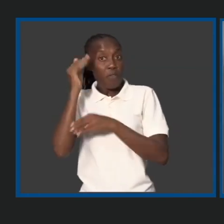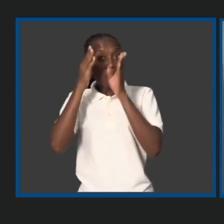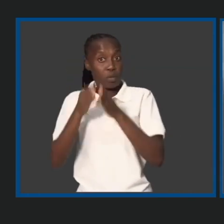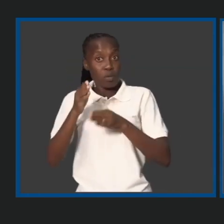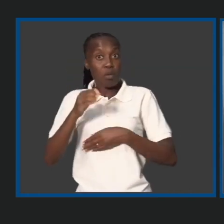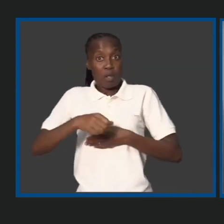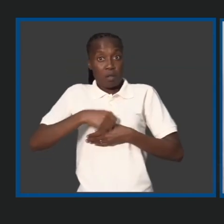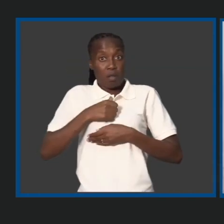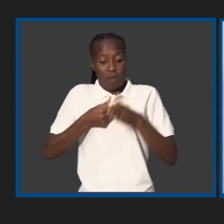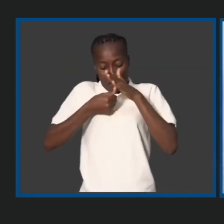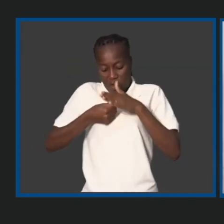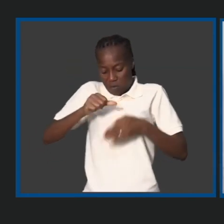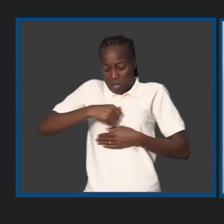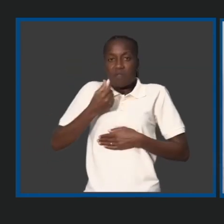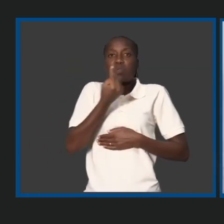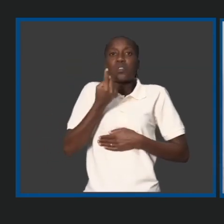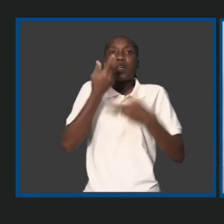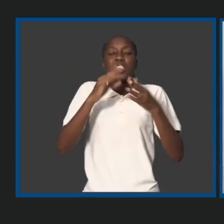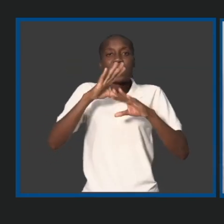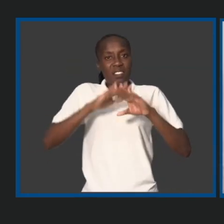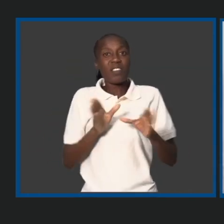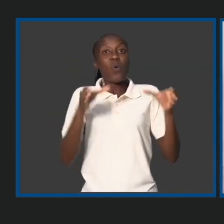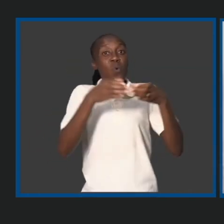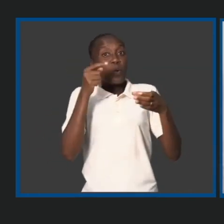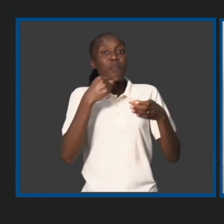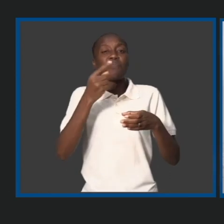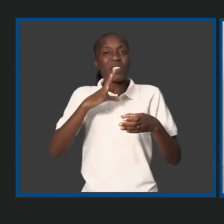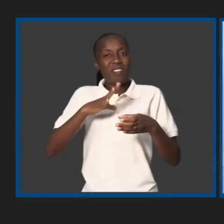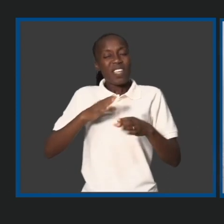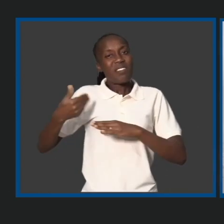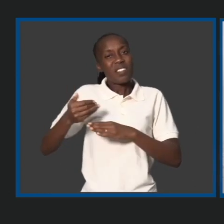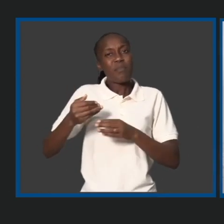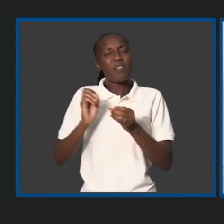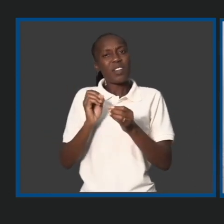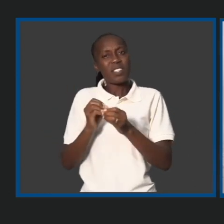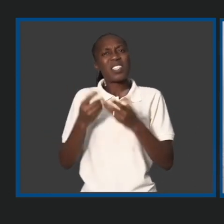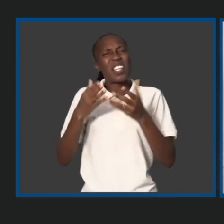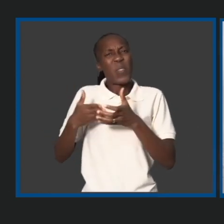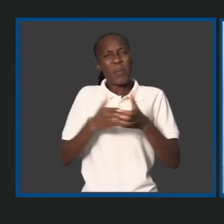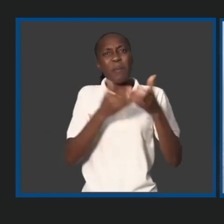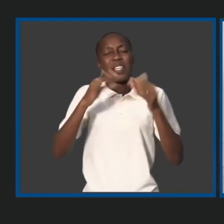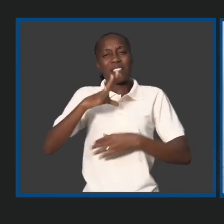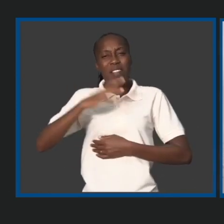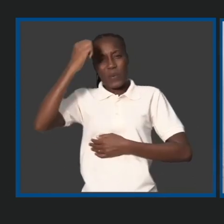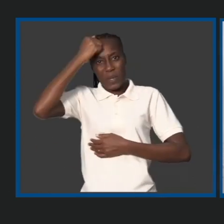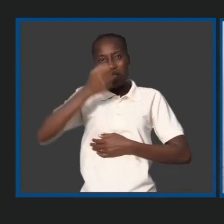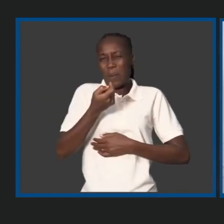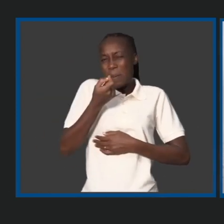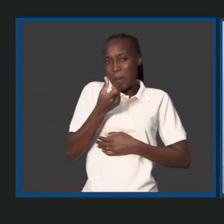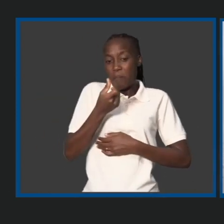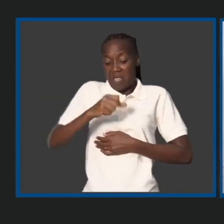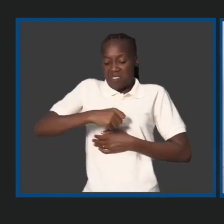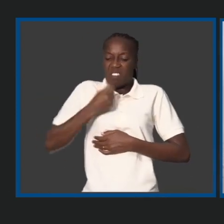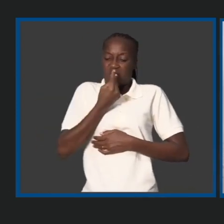discrimina, apesar de fazer parte do grupo, apesar de ter acompanhamento e ter um conhecimento mínimo. Mas ela